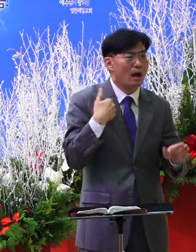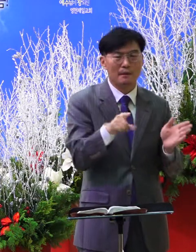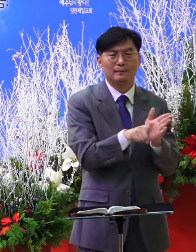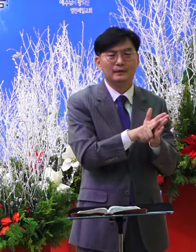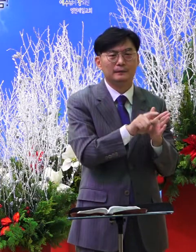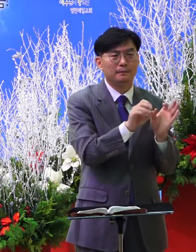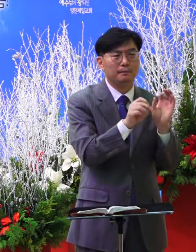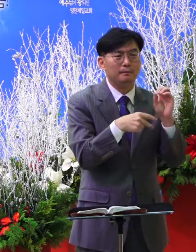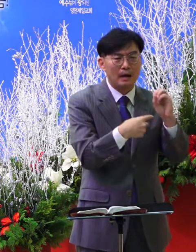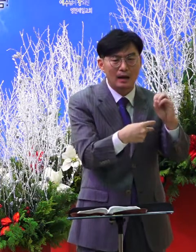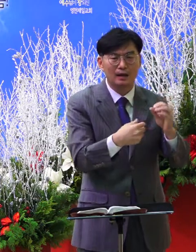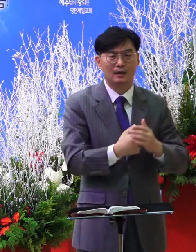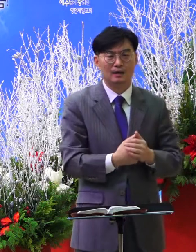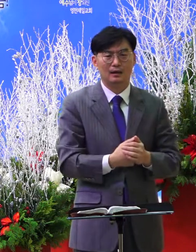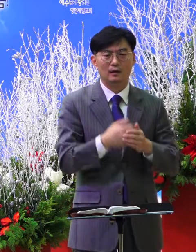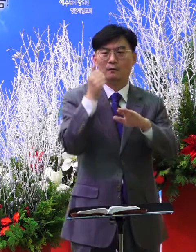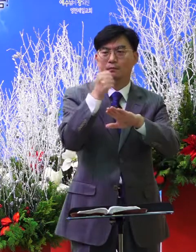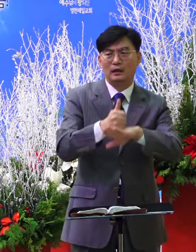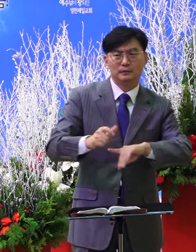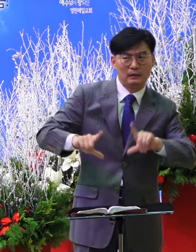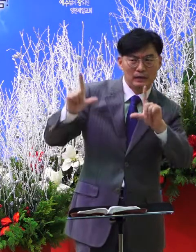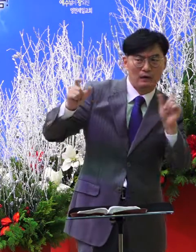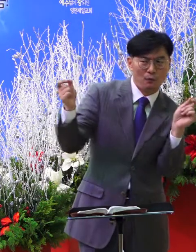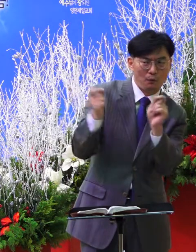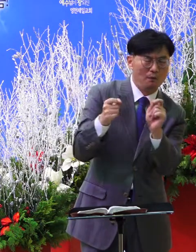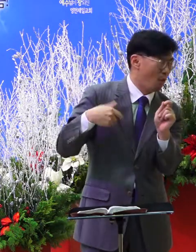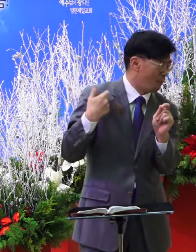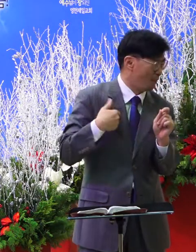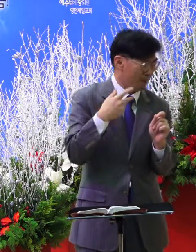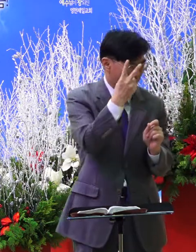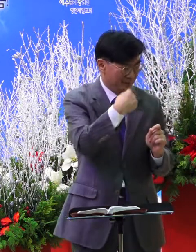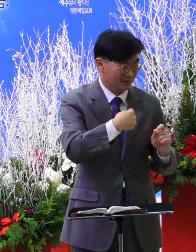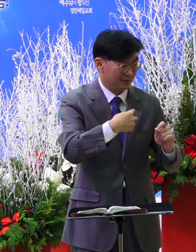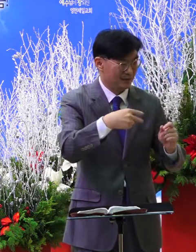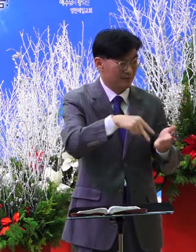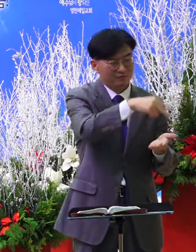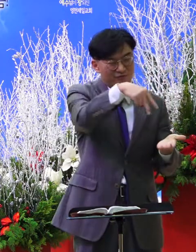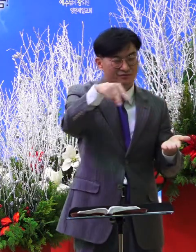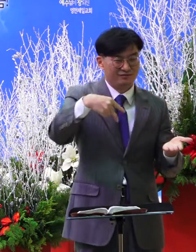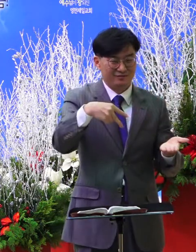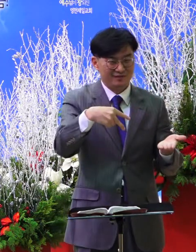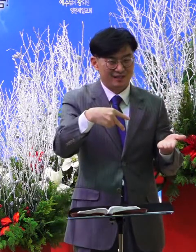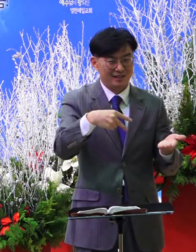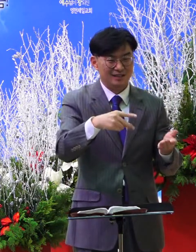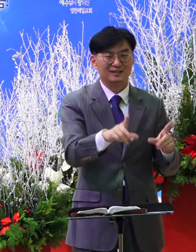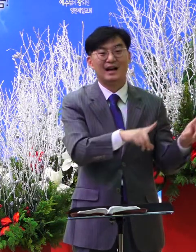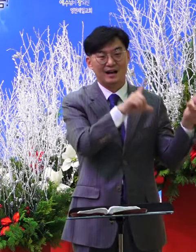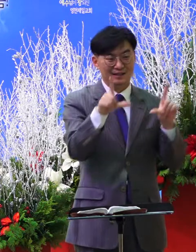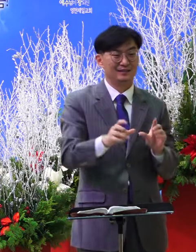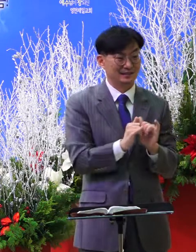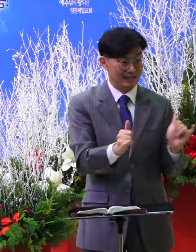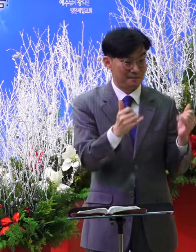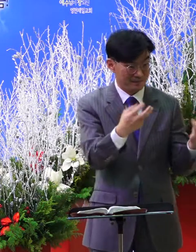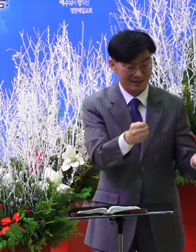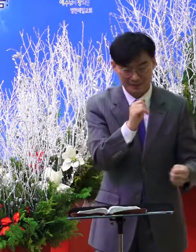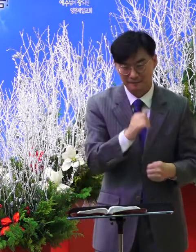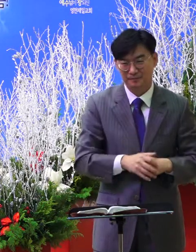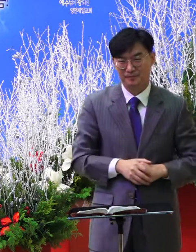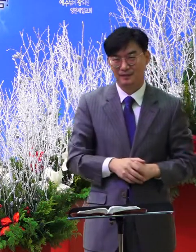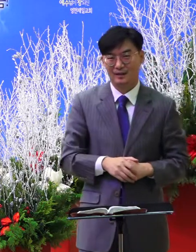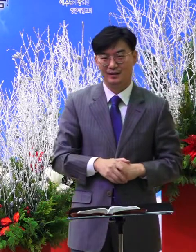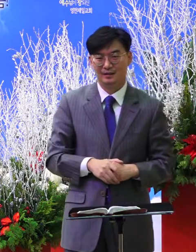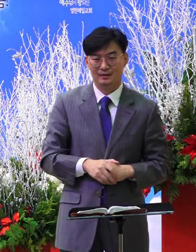마지막 때를 준비하지 못하는, 그래서 준비 없이 허망하게 살아가는 사람들이 참 많습니다.